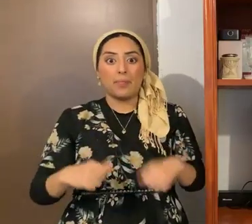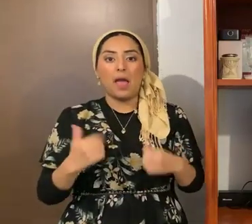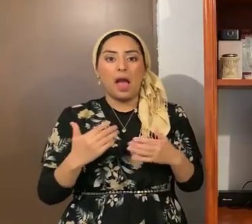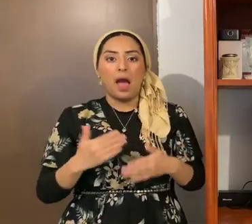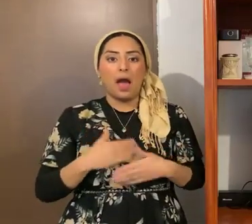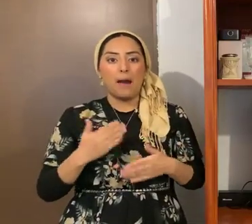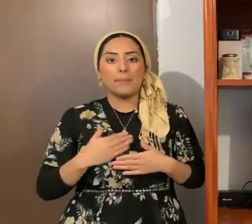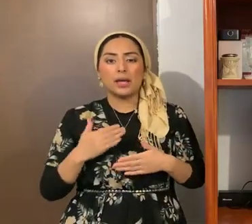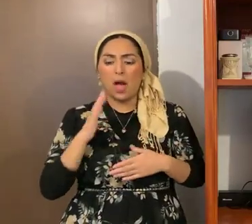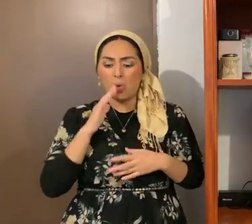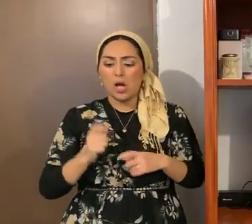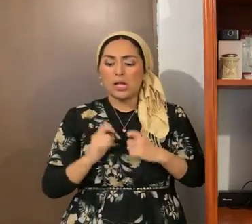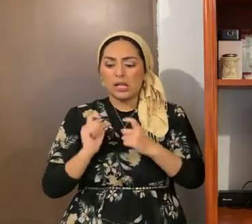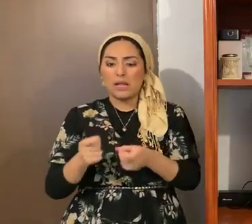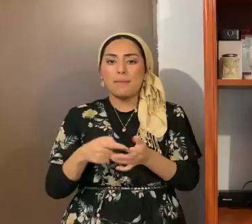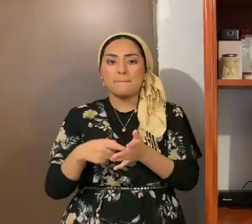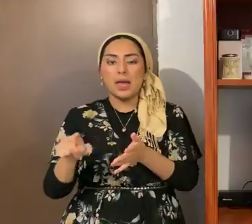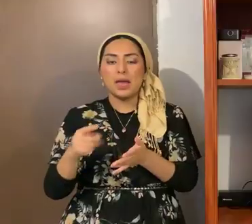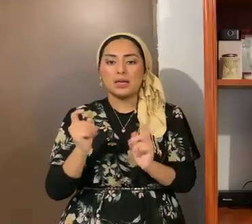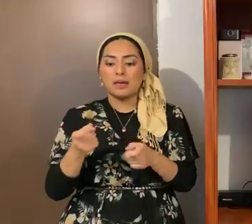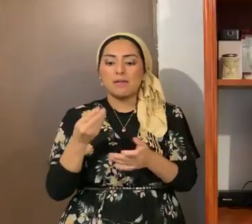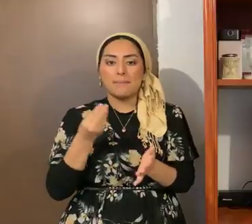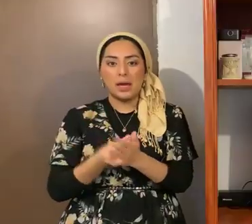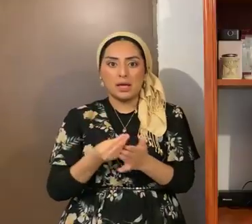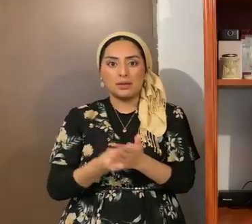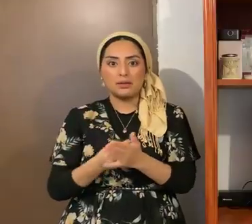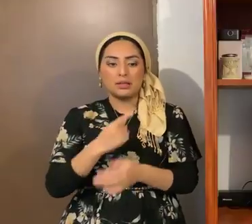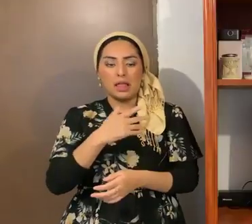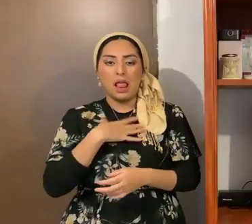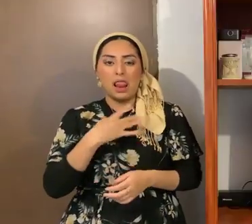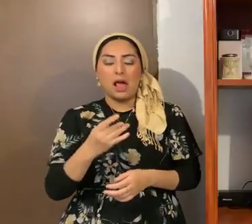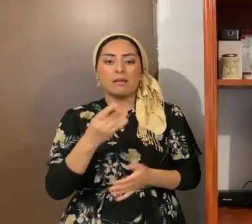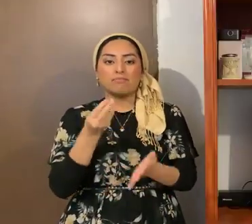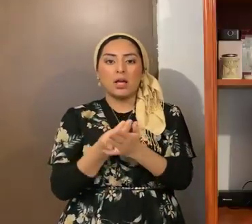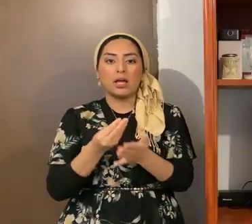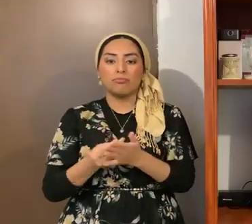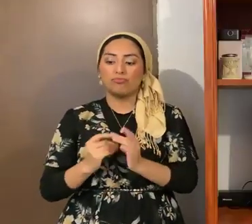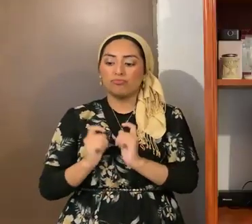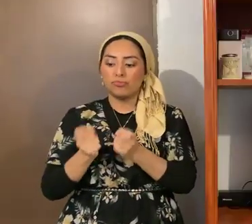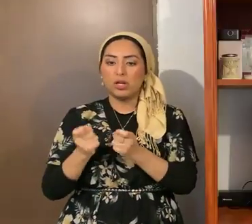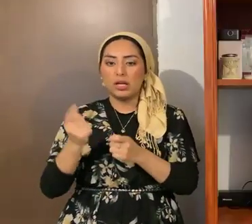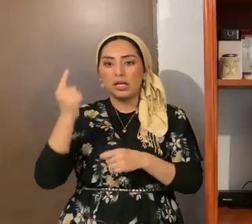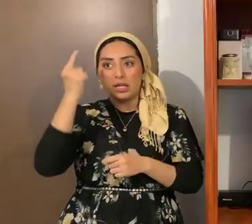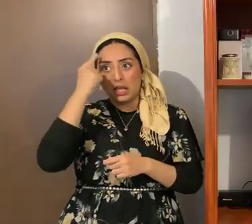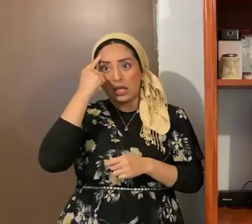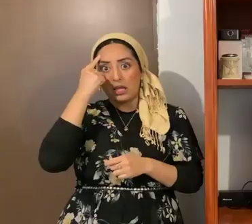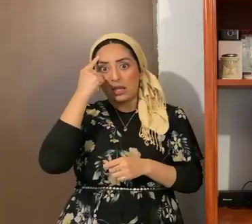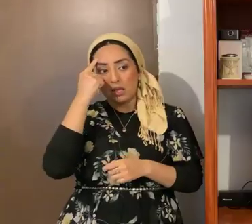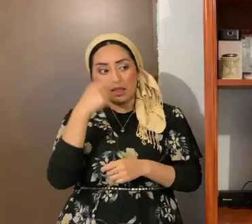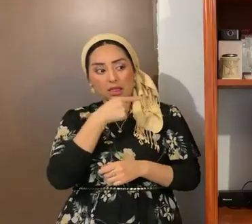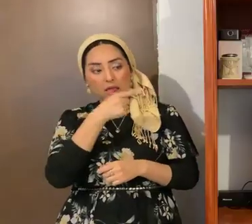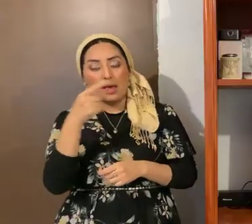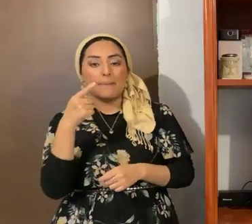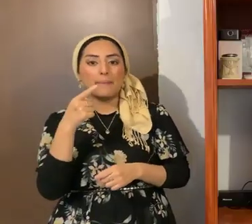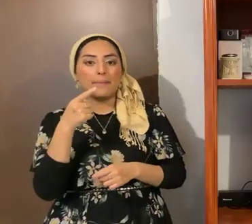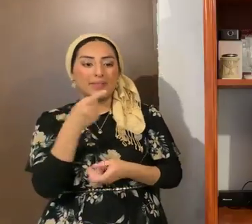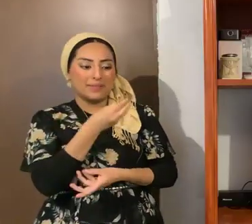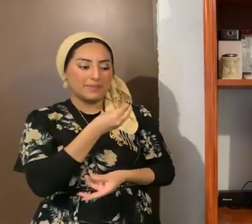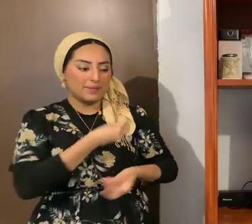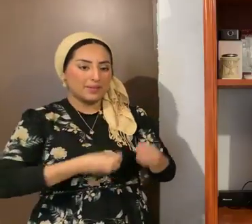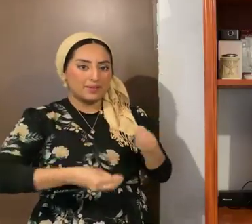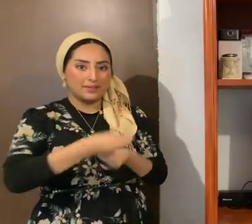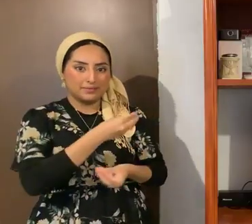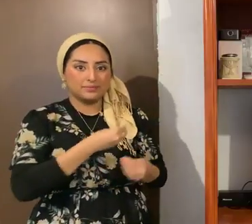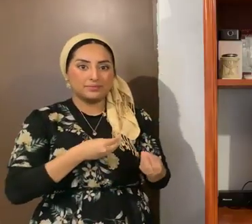y convinieron en darle dinero. Eso es lo que les gusta, el dinero, la corrupción. Piensan que como ellos son